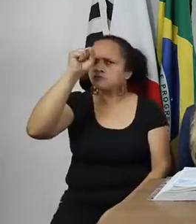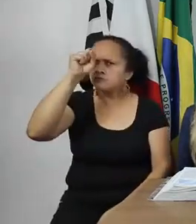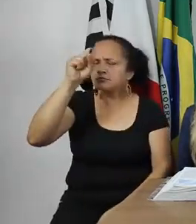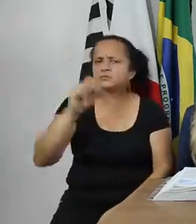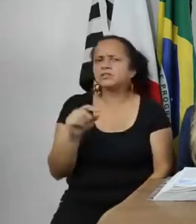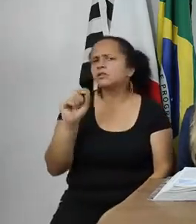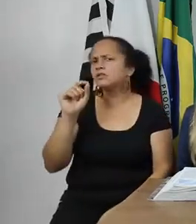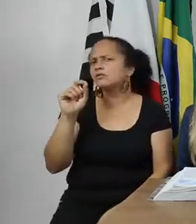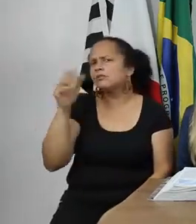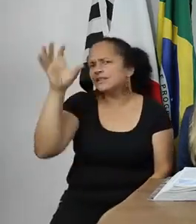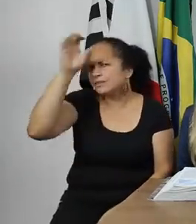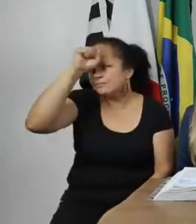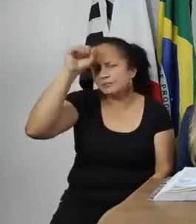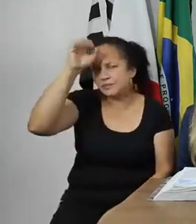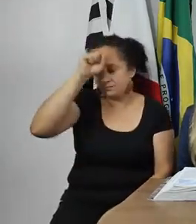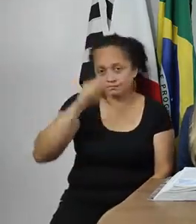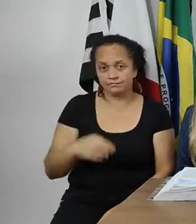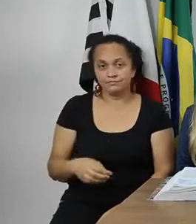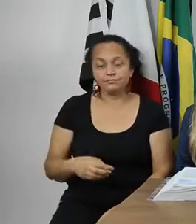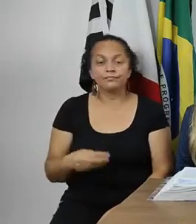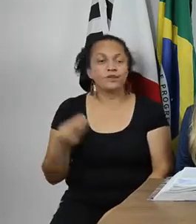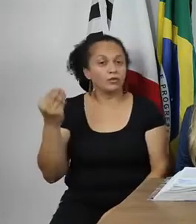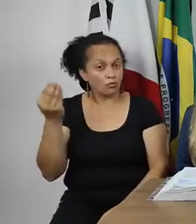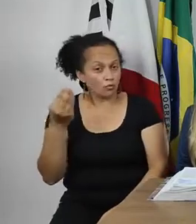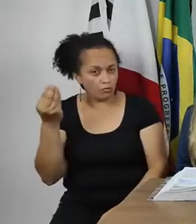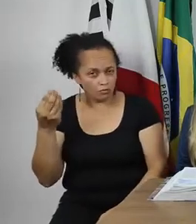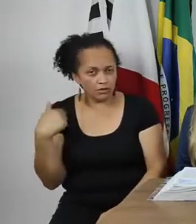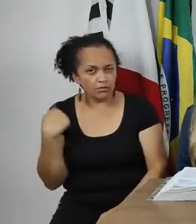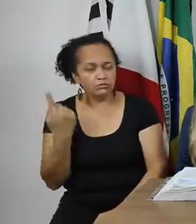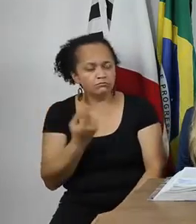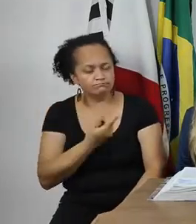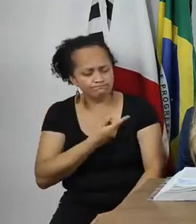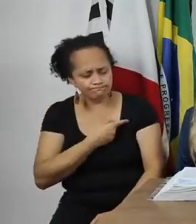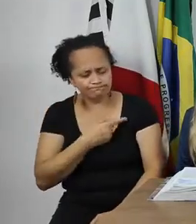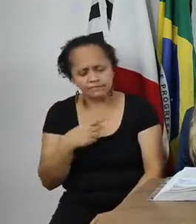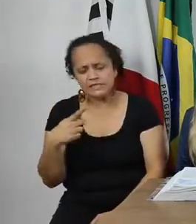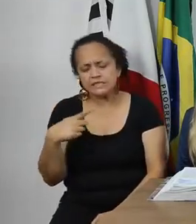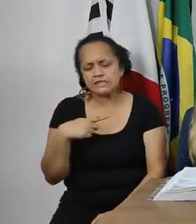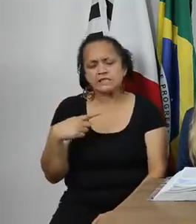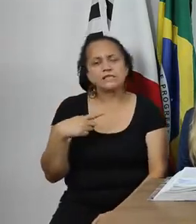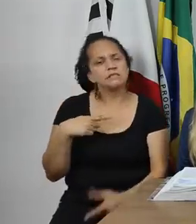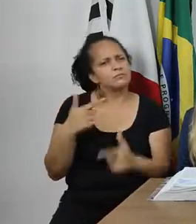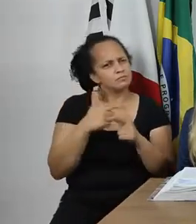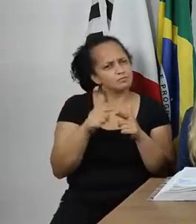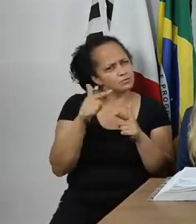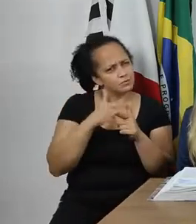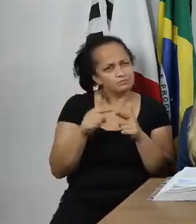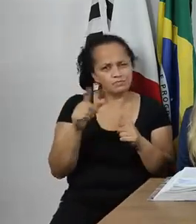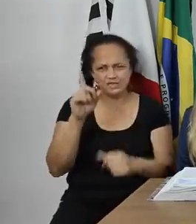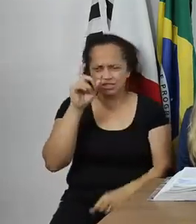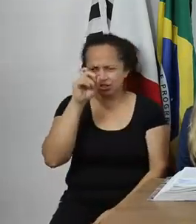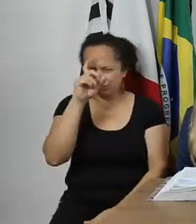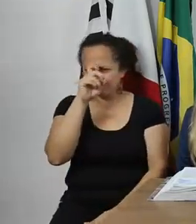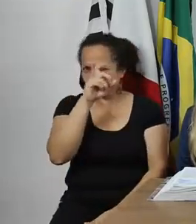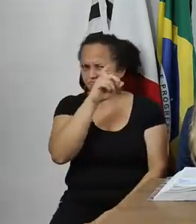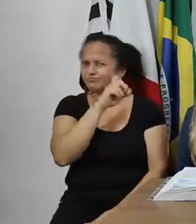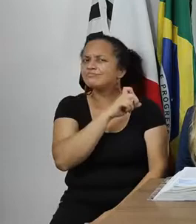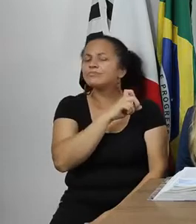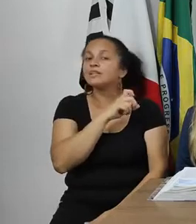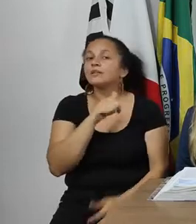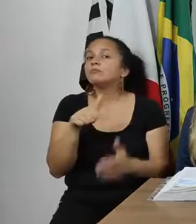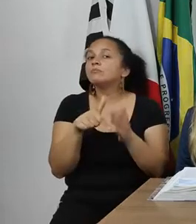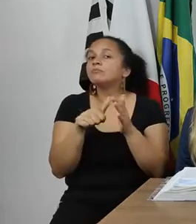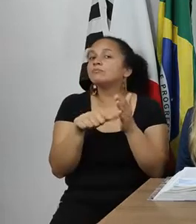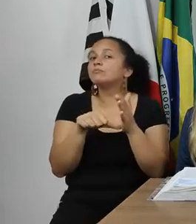isso meditando? Que quando vem um problema, uma situação adversa, a primeira coisa que a gente tem que